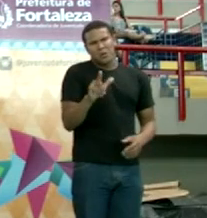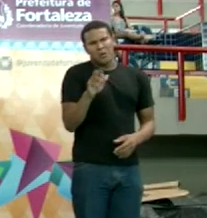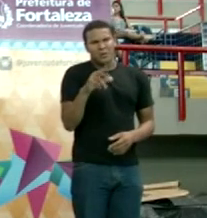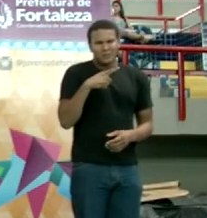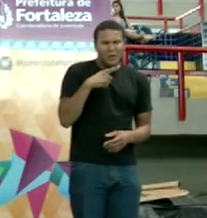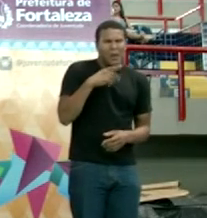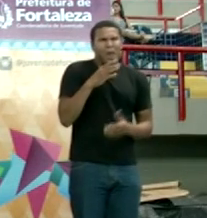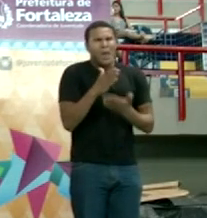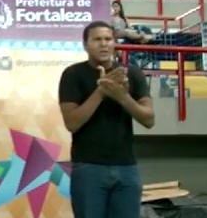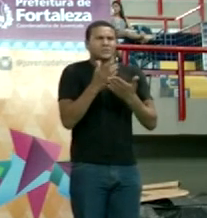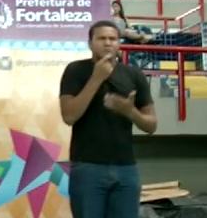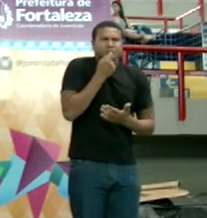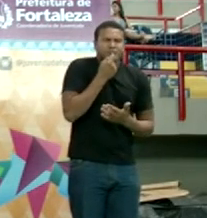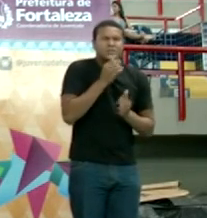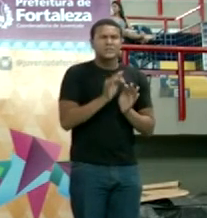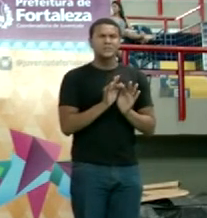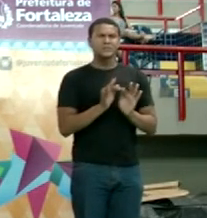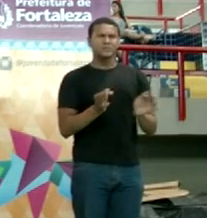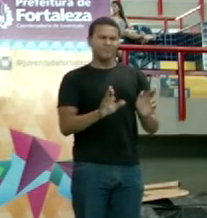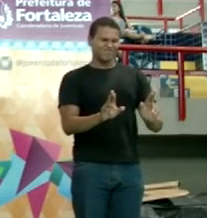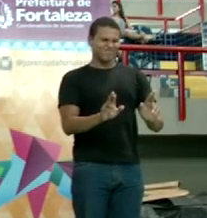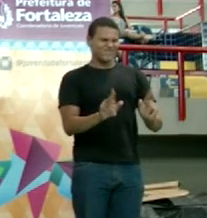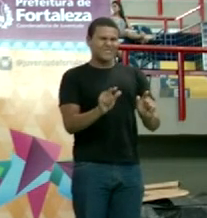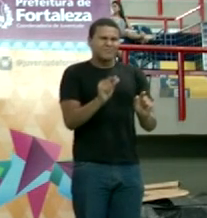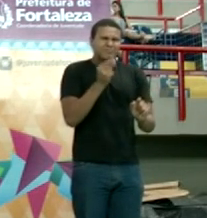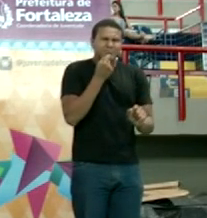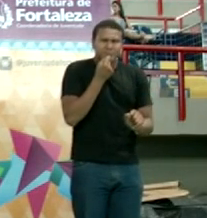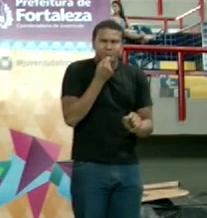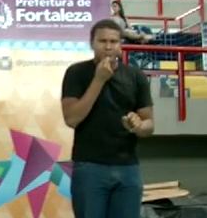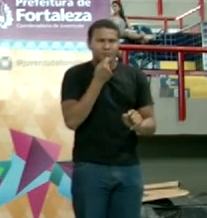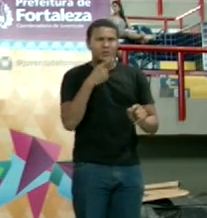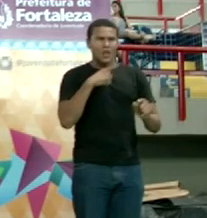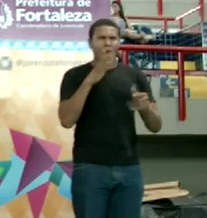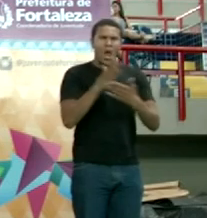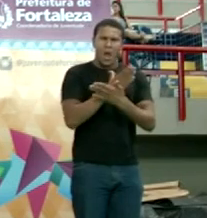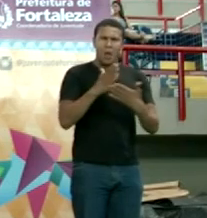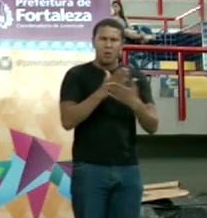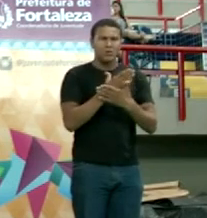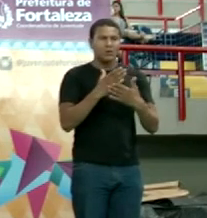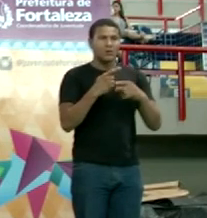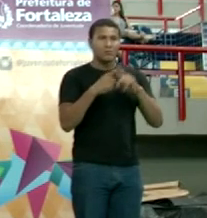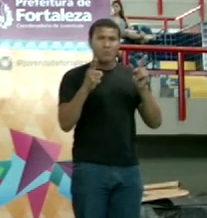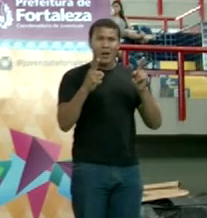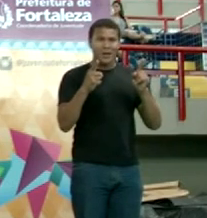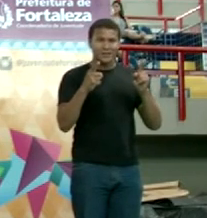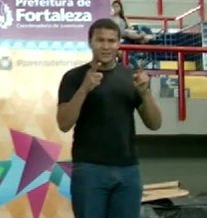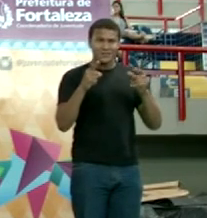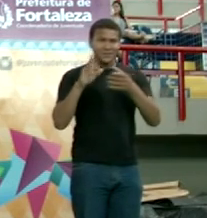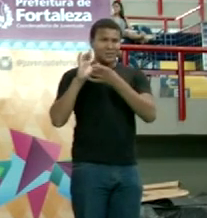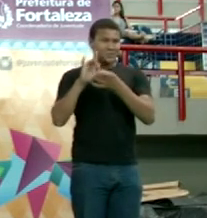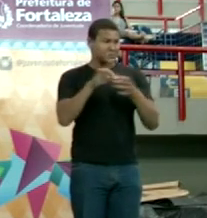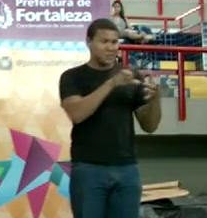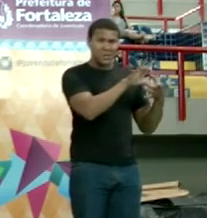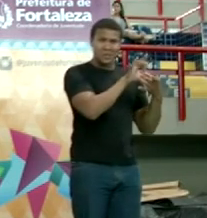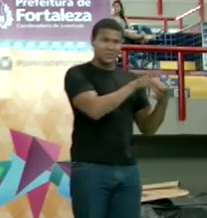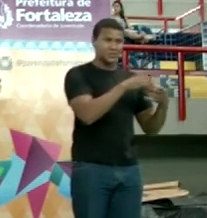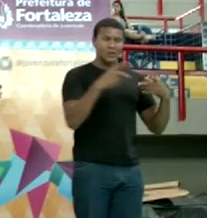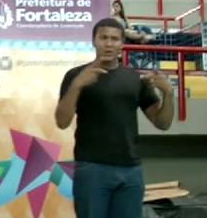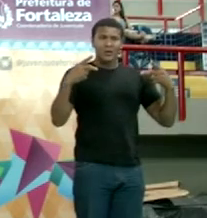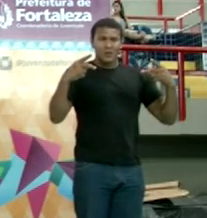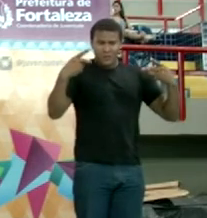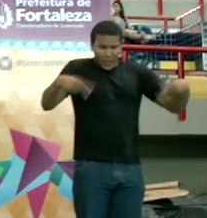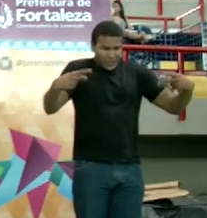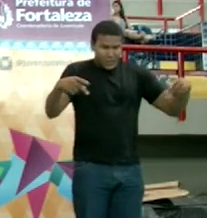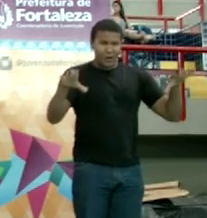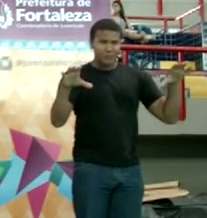suas divergências, ele tem seus pontos de vista que acabam se chocando, mas num contexto geral, eles têm um mesmo